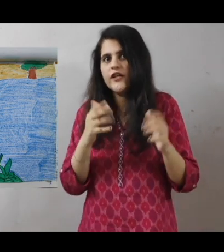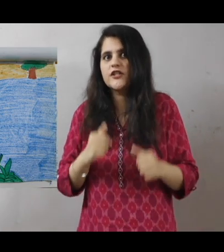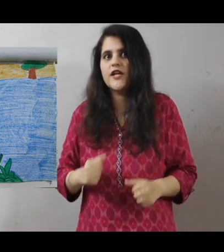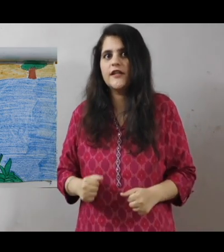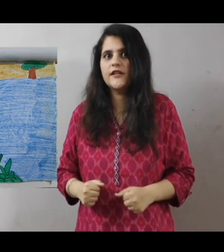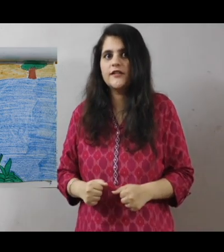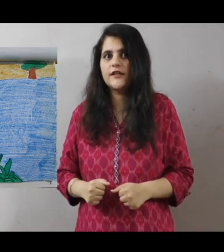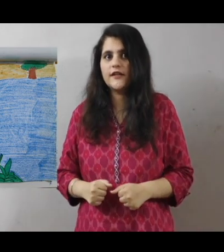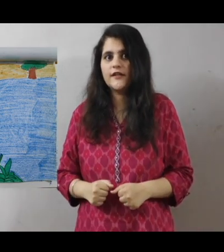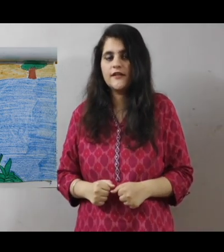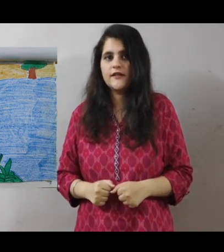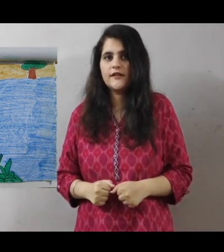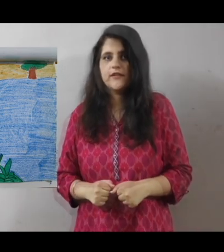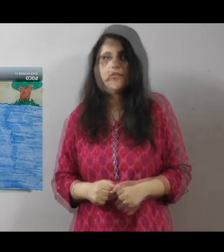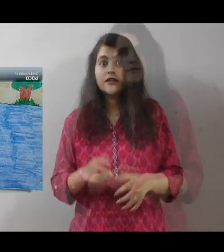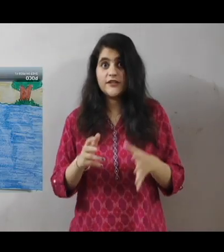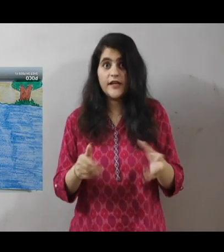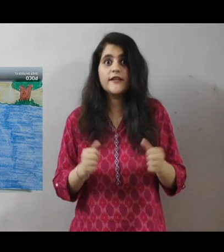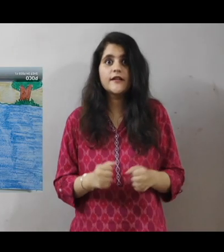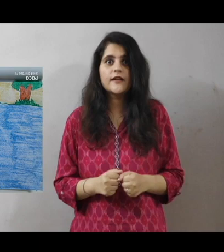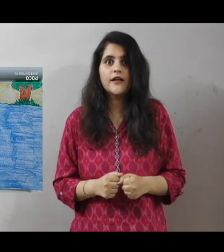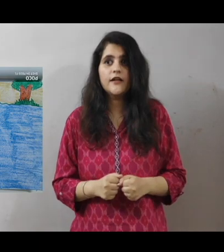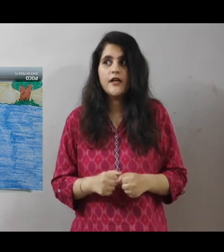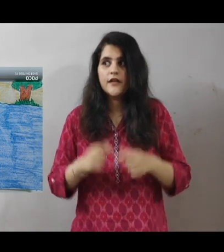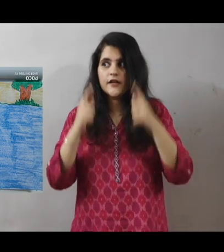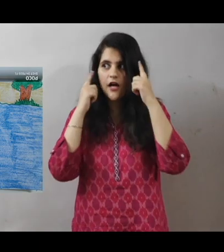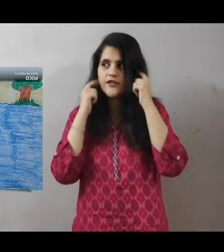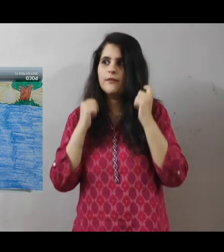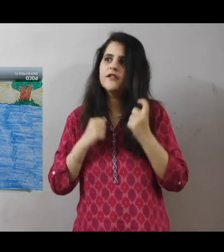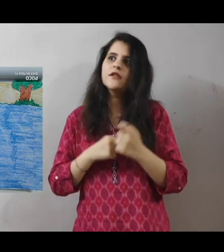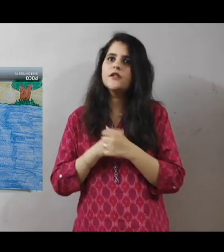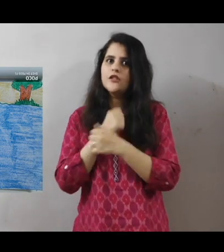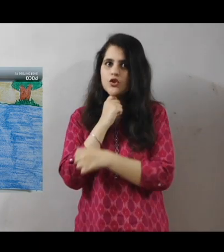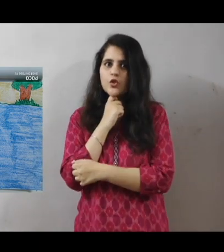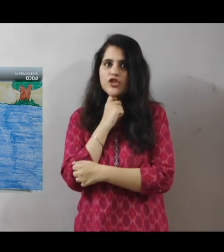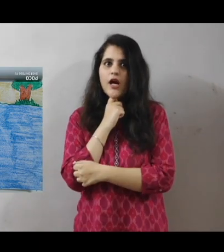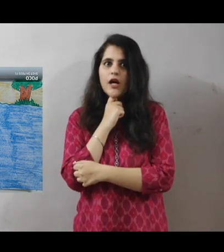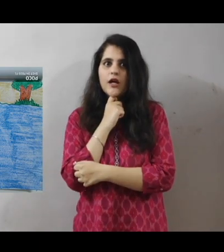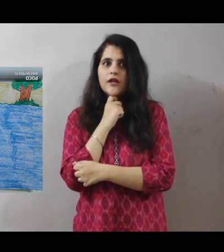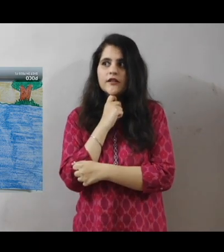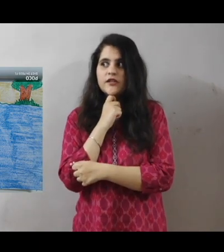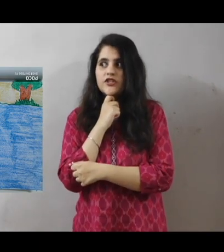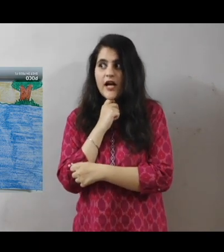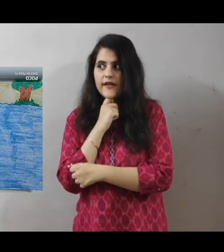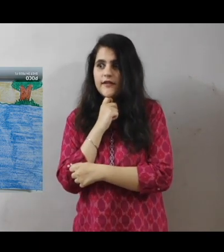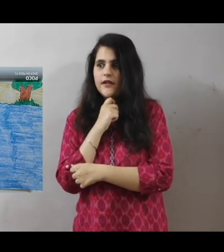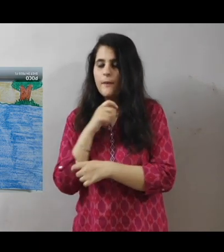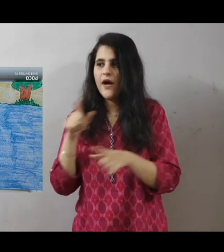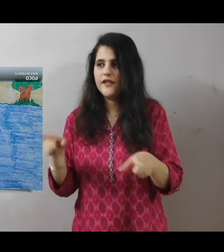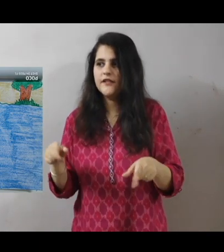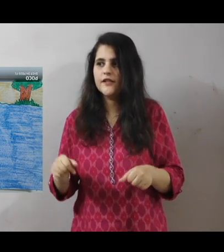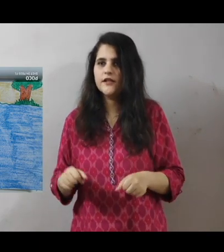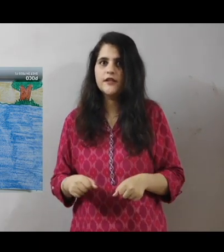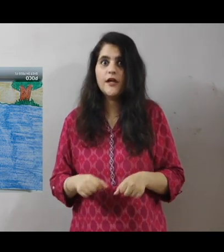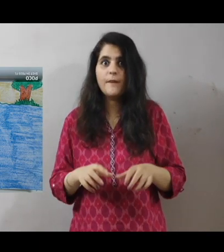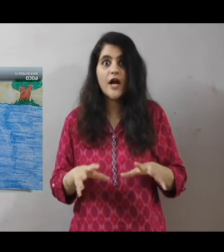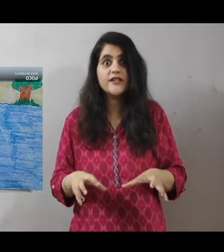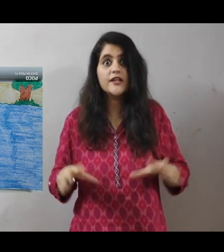कोई निशान नहीं थे। यह देखकर राजा बंदर ने सोचा कि शायद पानी के अंदर पानी